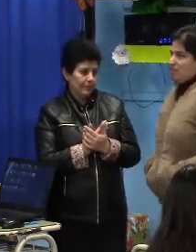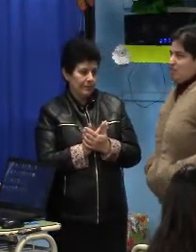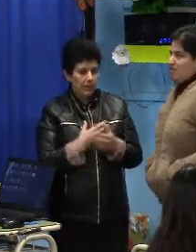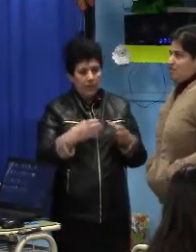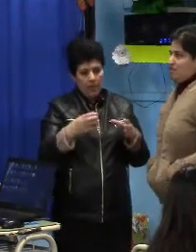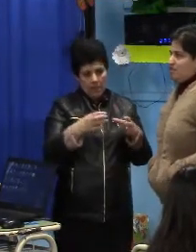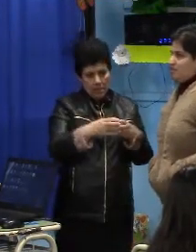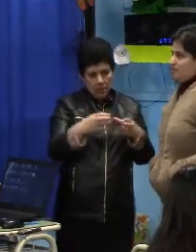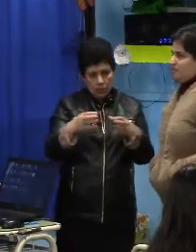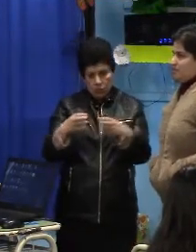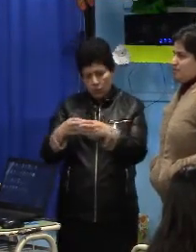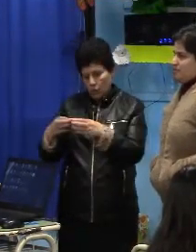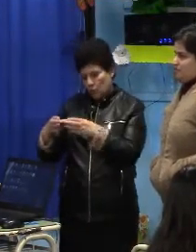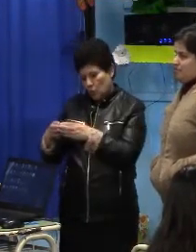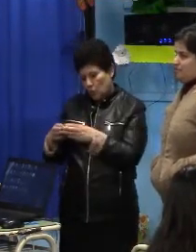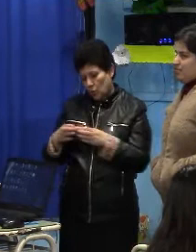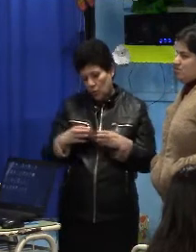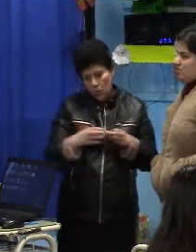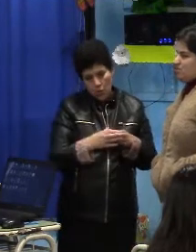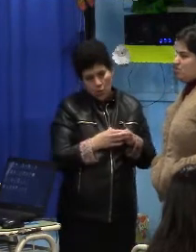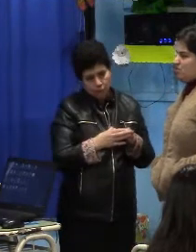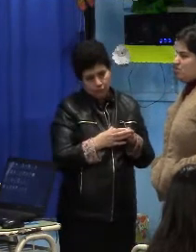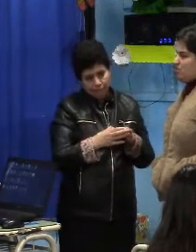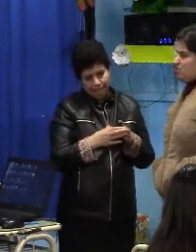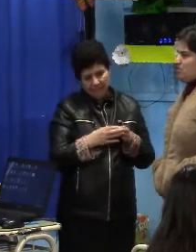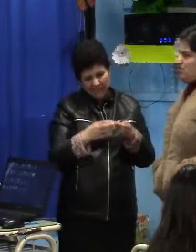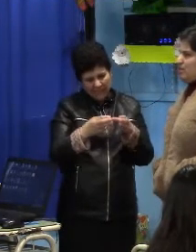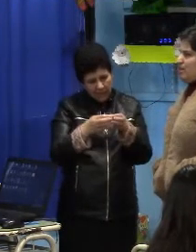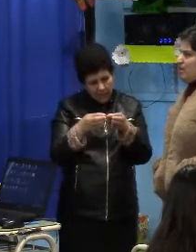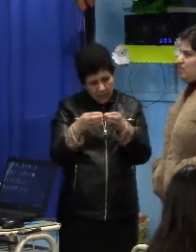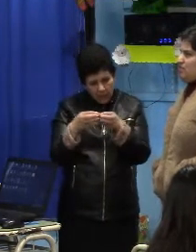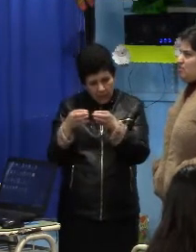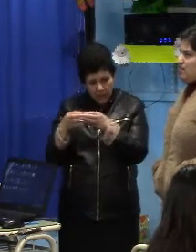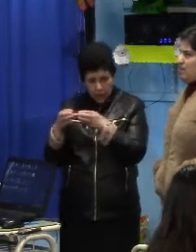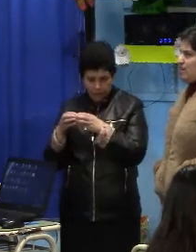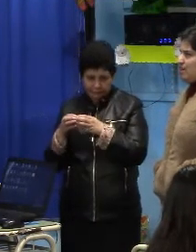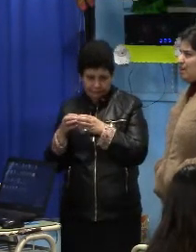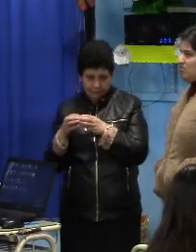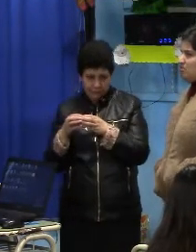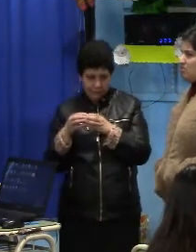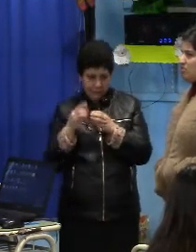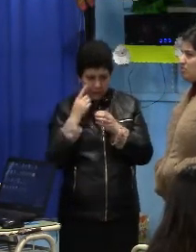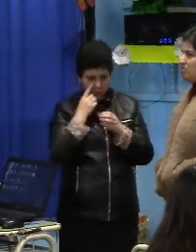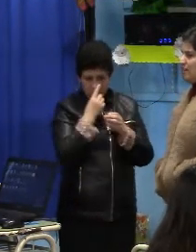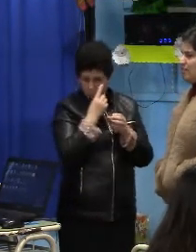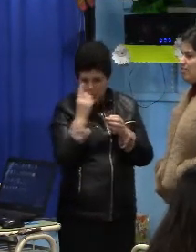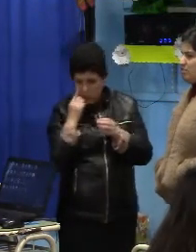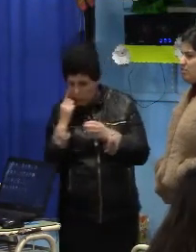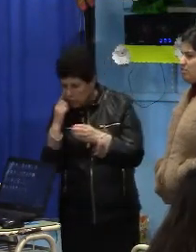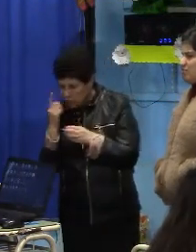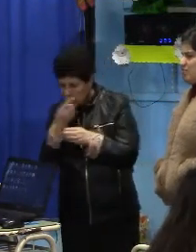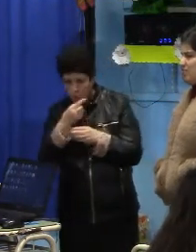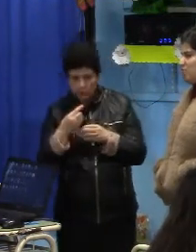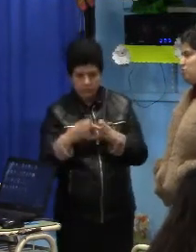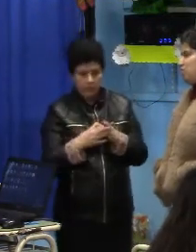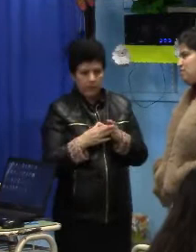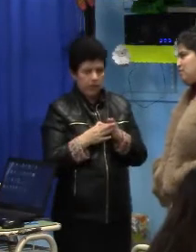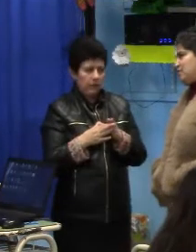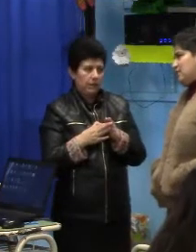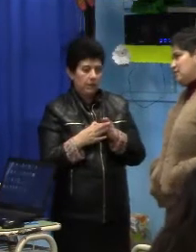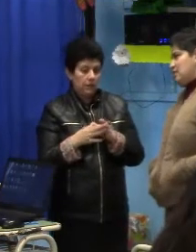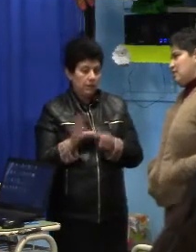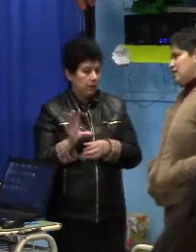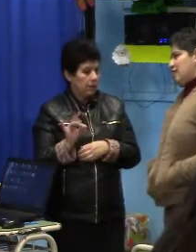todo. Yo sí conozco. Pero son círculos cerrados. Y hay un cierto grado de hostilidad